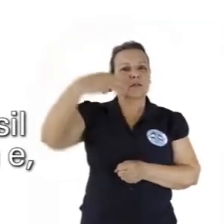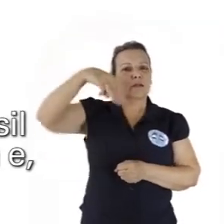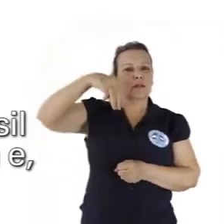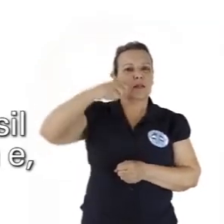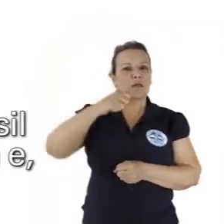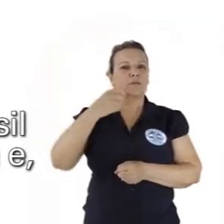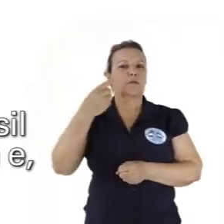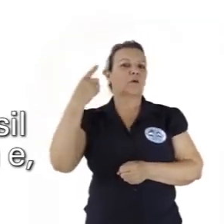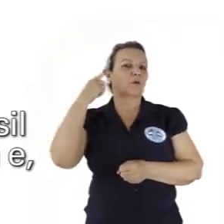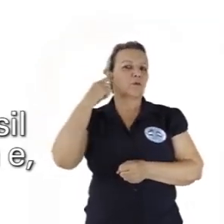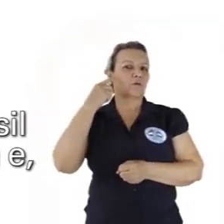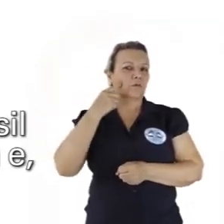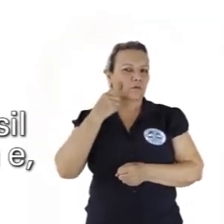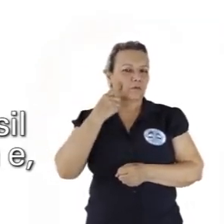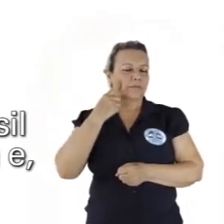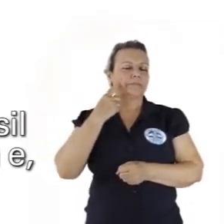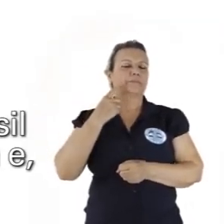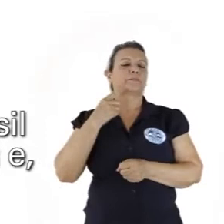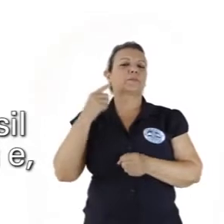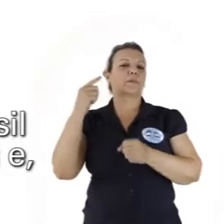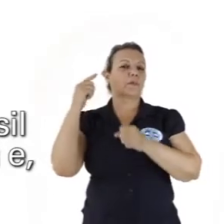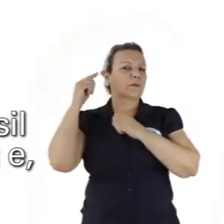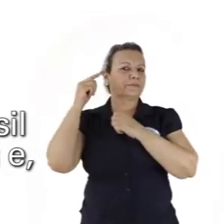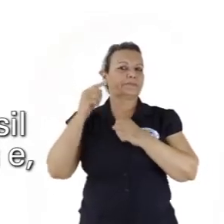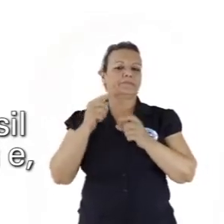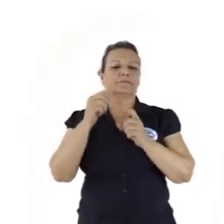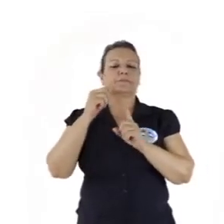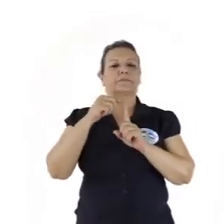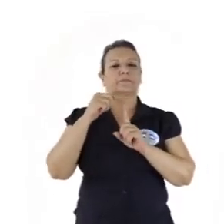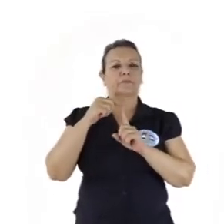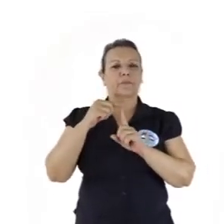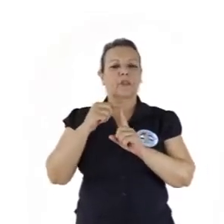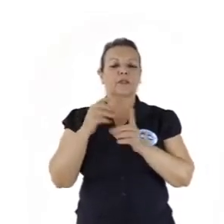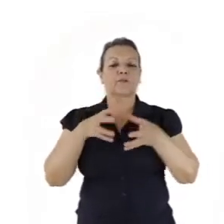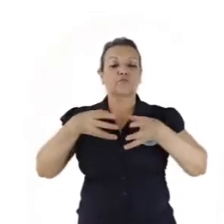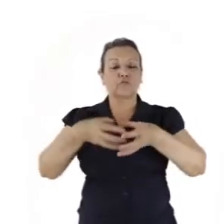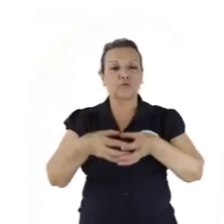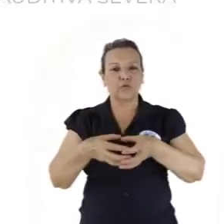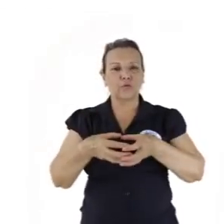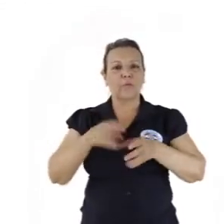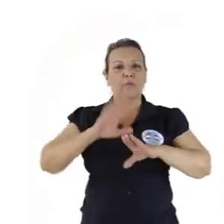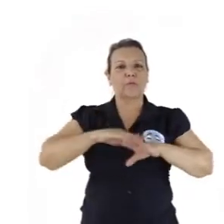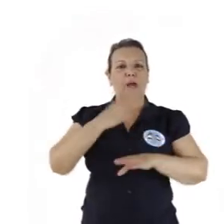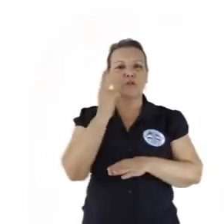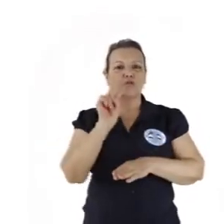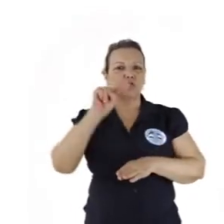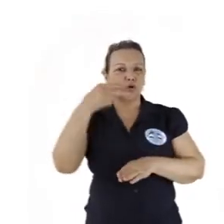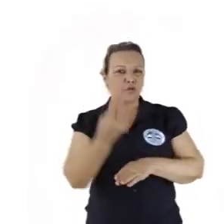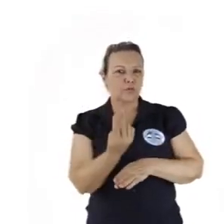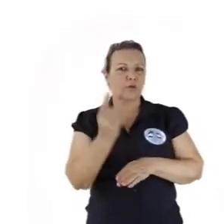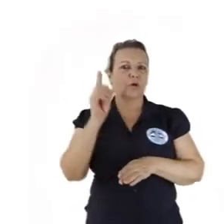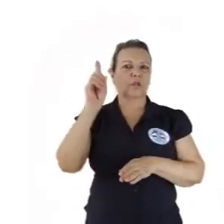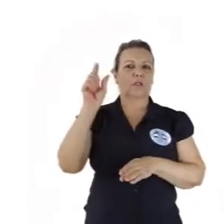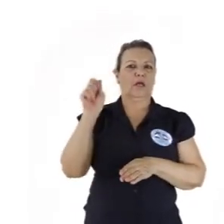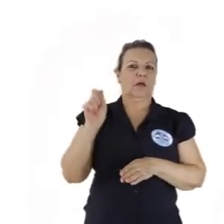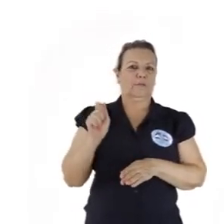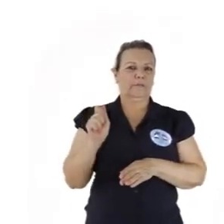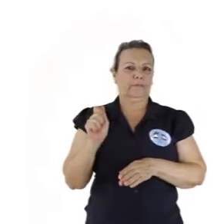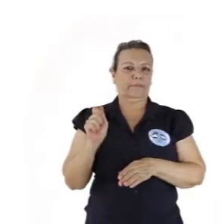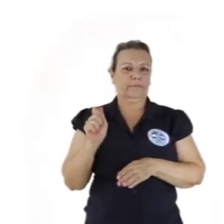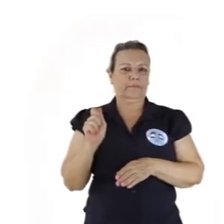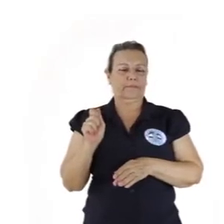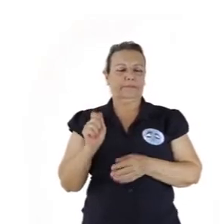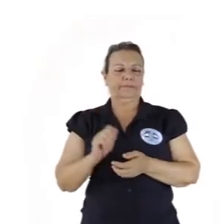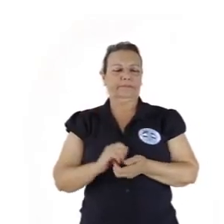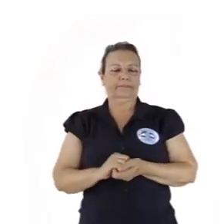de pessoas no Brasil possuem alguma deficiência auditiva e, dentre eles, mais de 2 milhões possuem o que chamamos